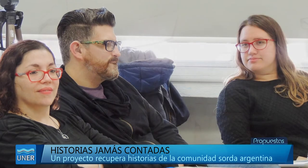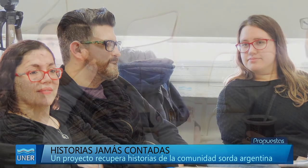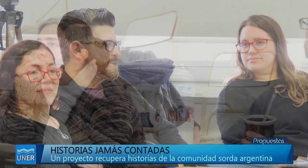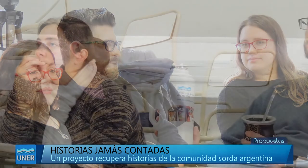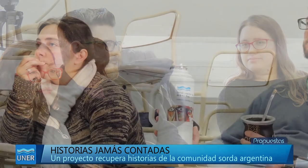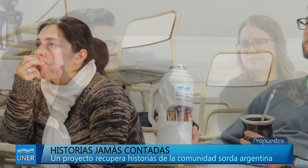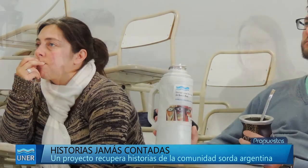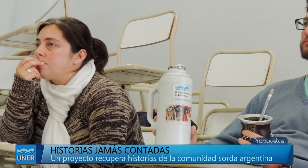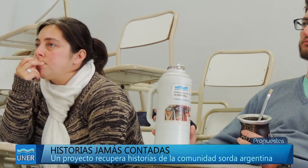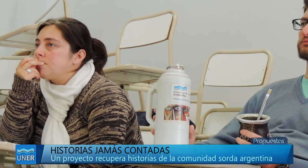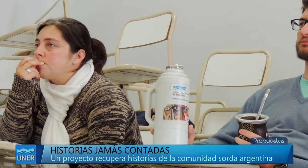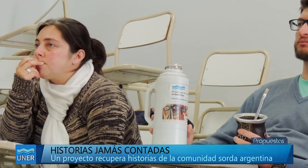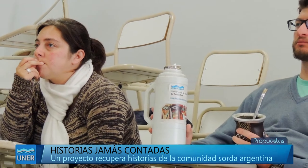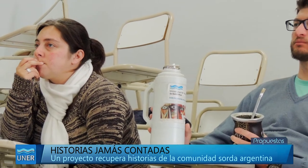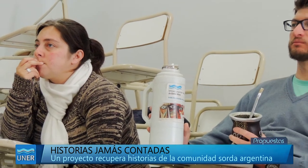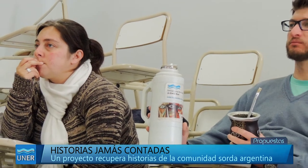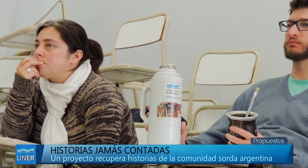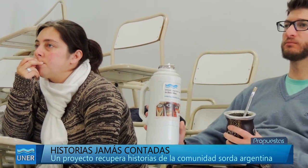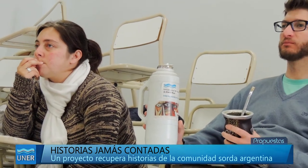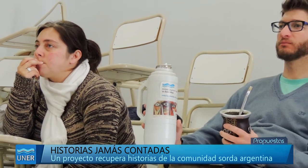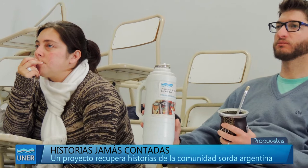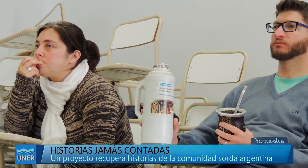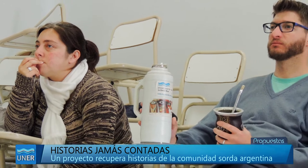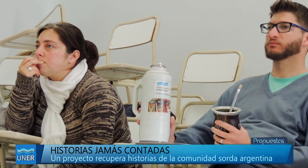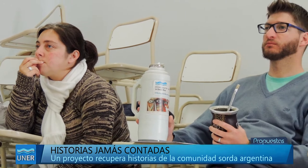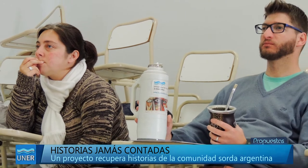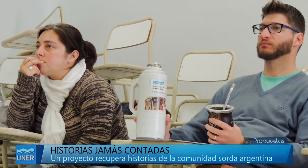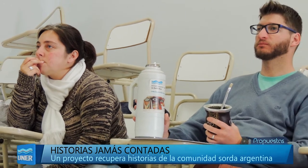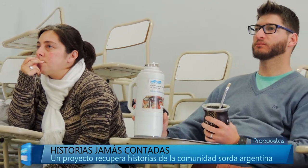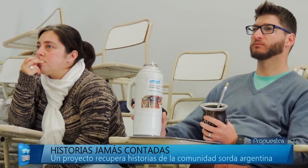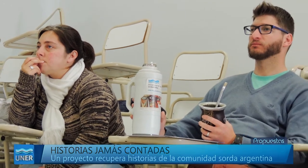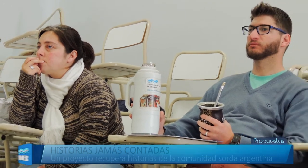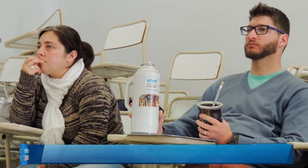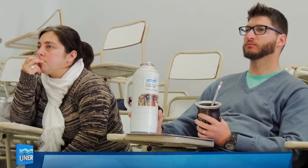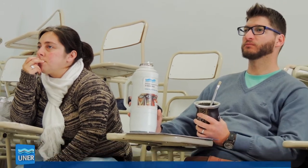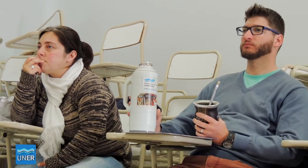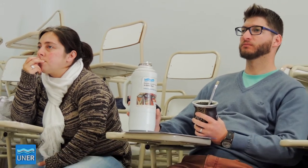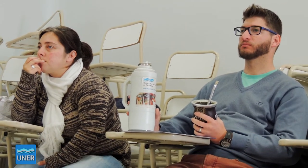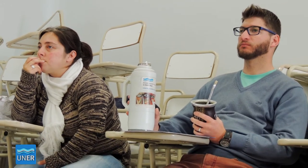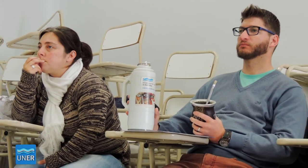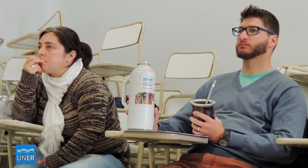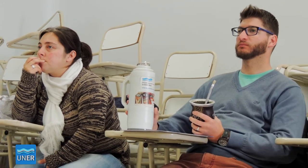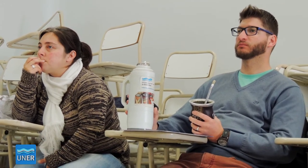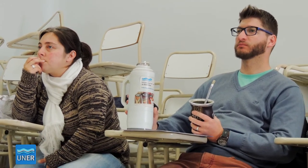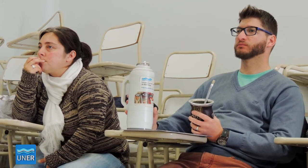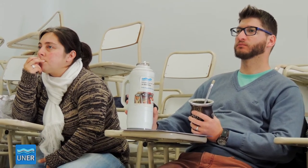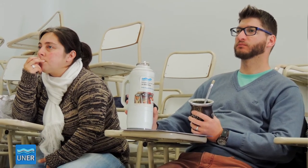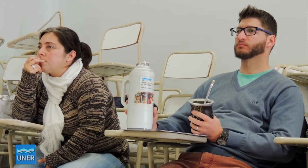Nuestro compromiso y nuestra responsabilidad es armar 2 formatos de presentación. Uno que sería la producción de